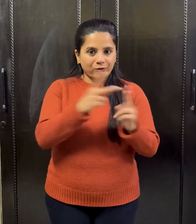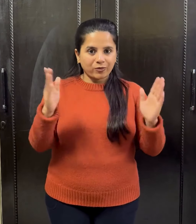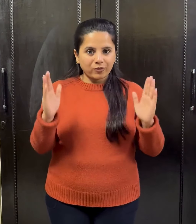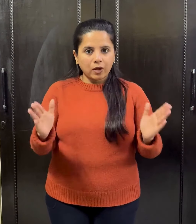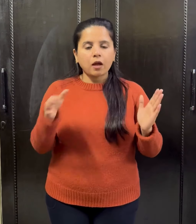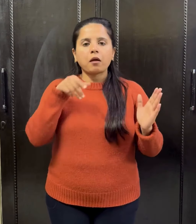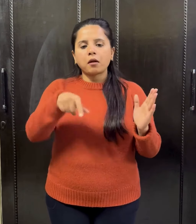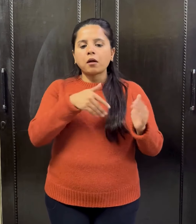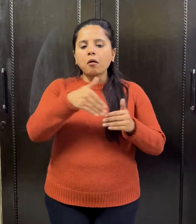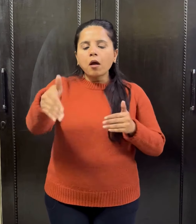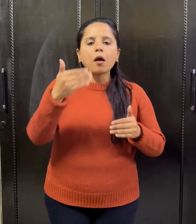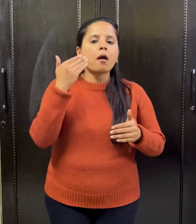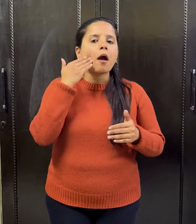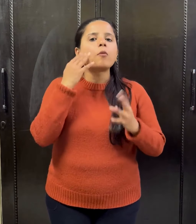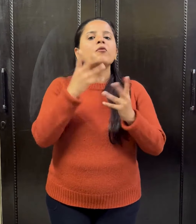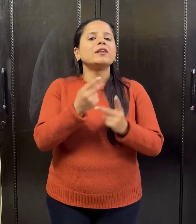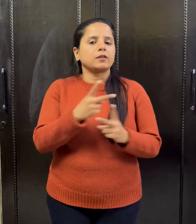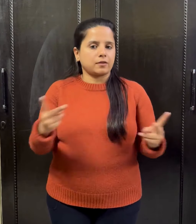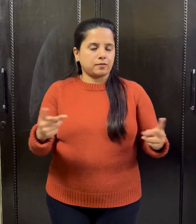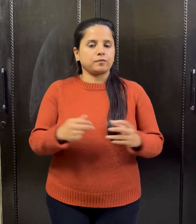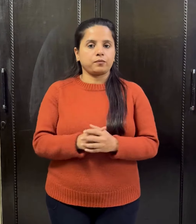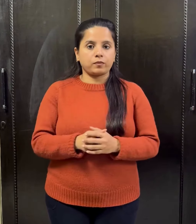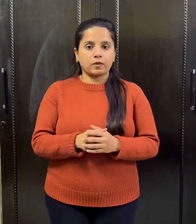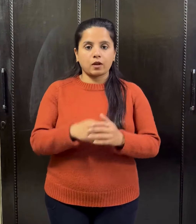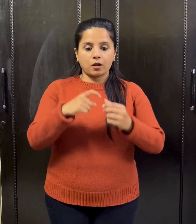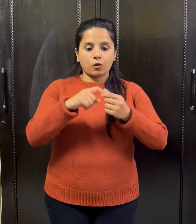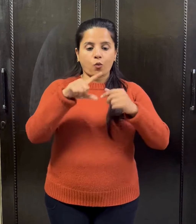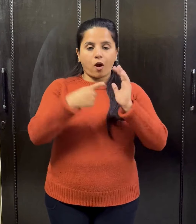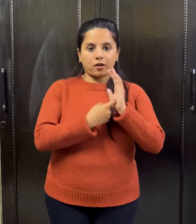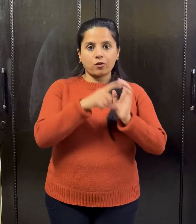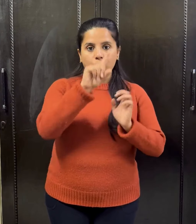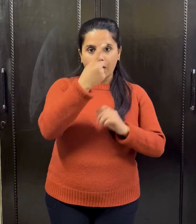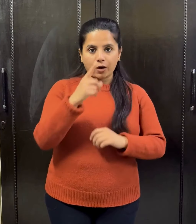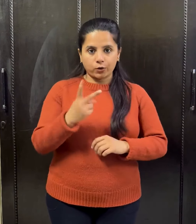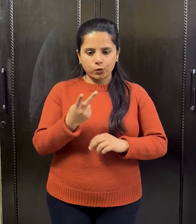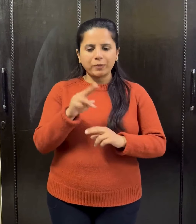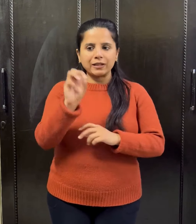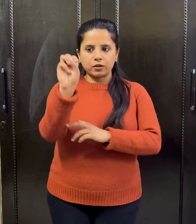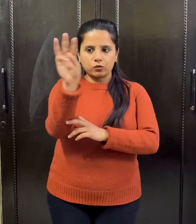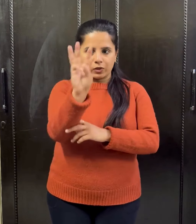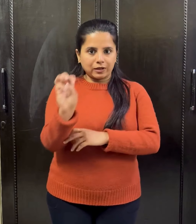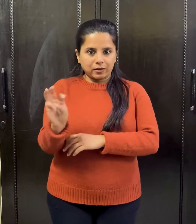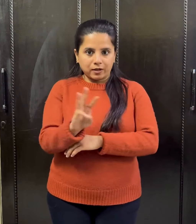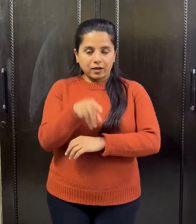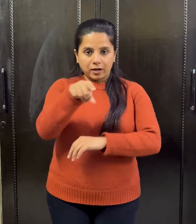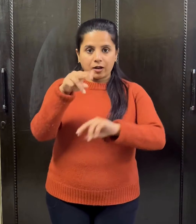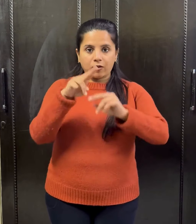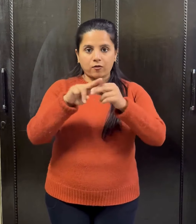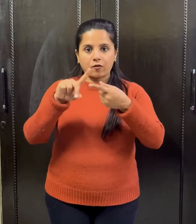रेखा। क्वार्टर 1 और 2 में फेलोज का सिलेक्शन और उनका इंडक्शन